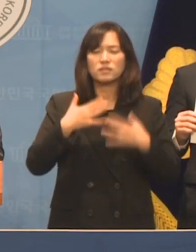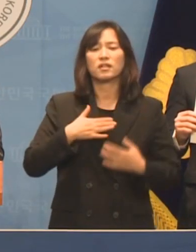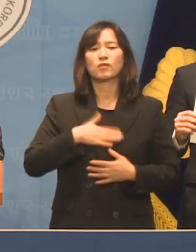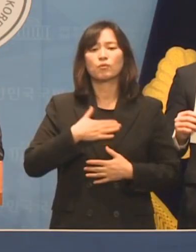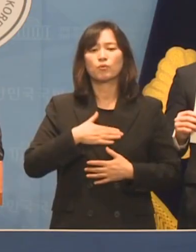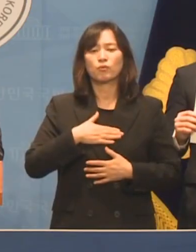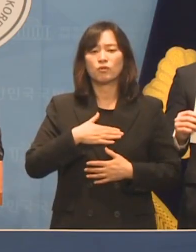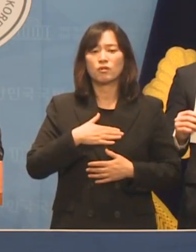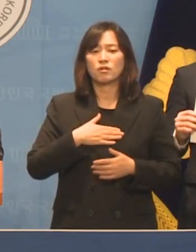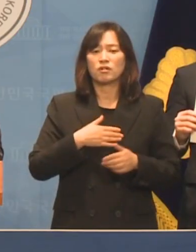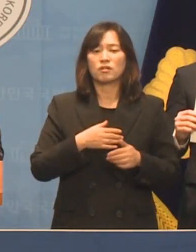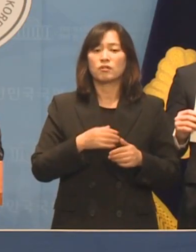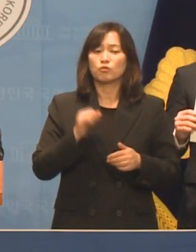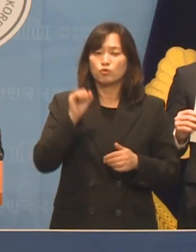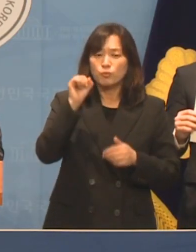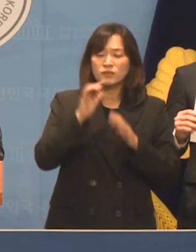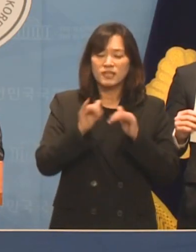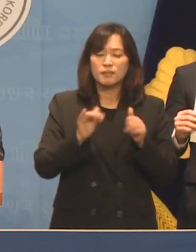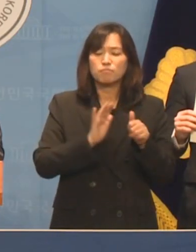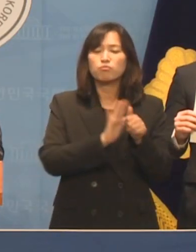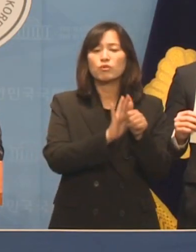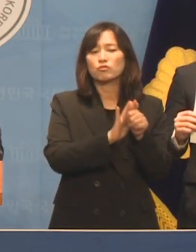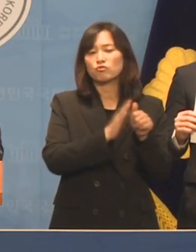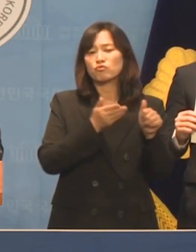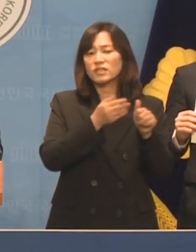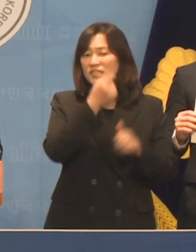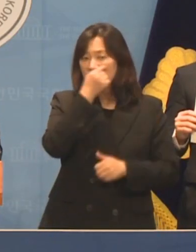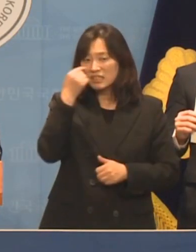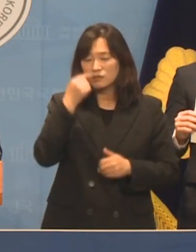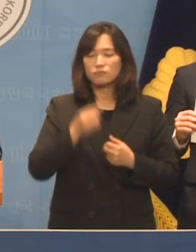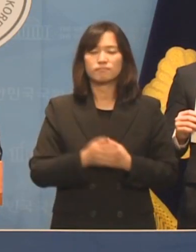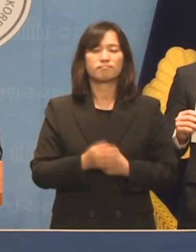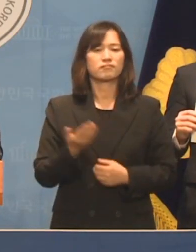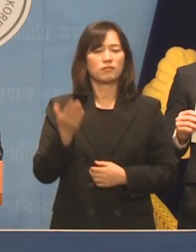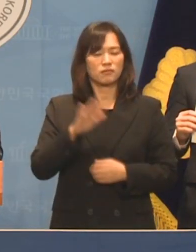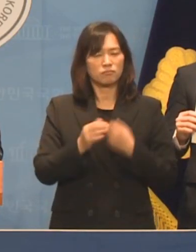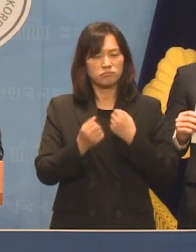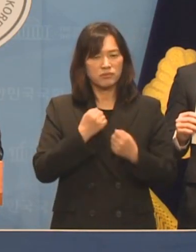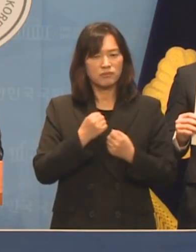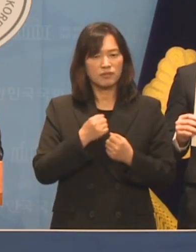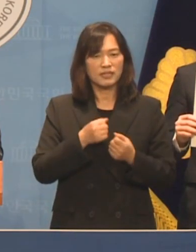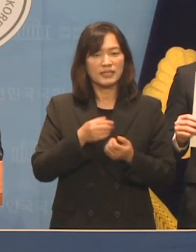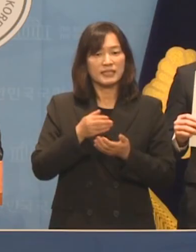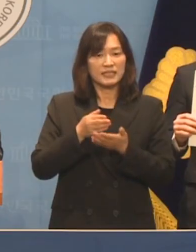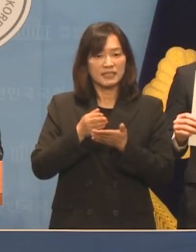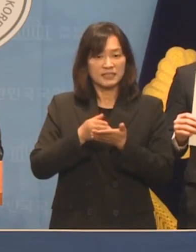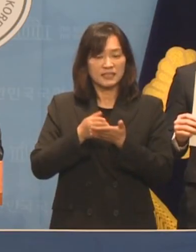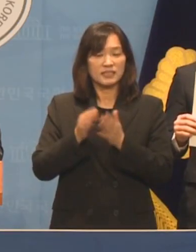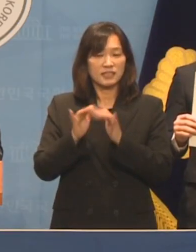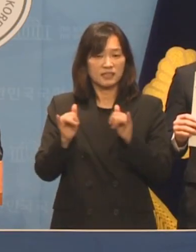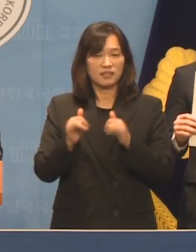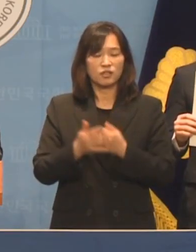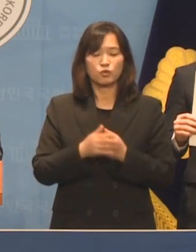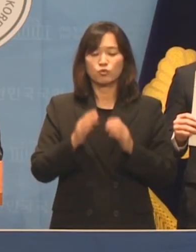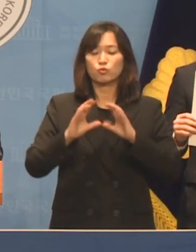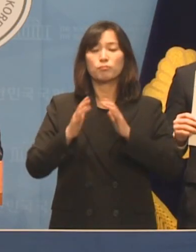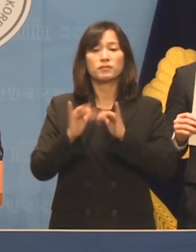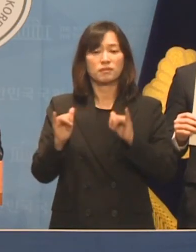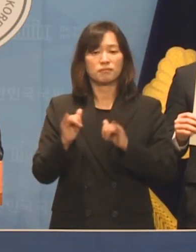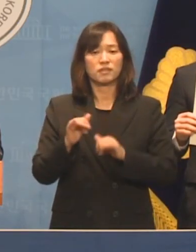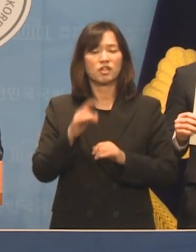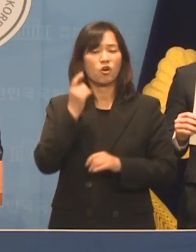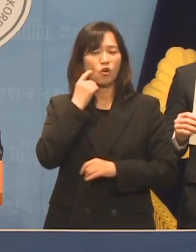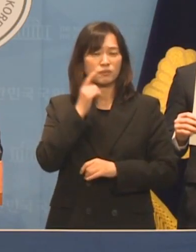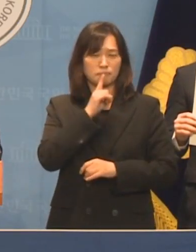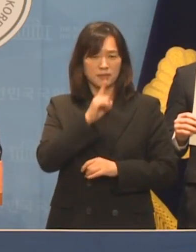후보를 밀어달라고 지시까지 했다는 증거입니다. 그럼에도 불구하고 기자회견에서 국민을 상대로 거짓 해명을